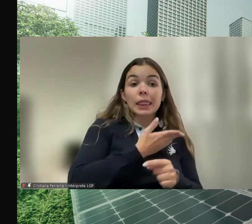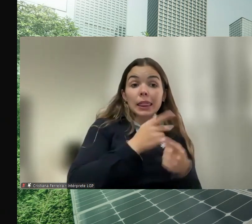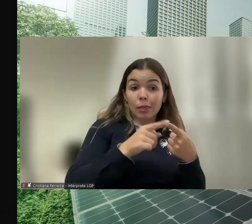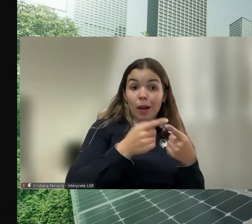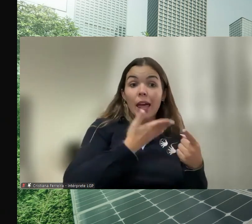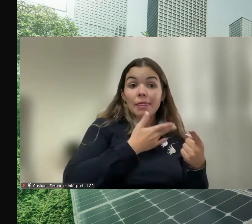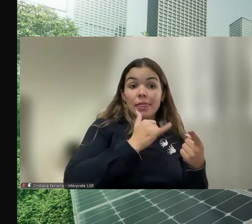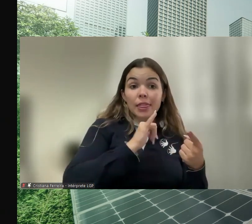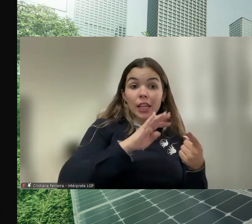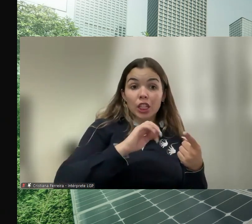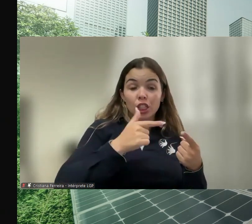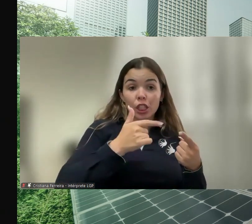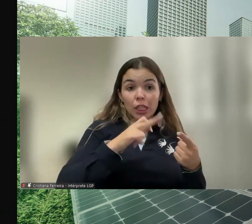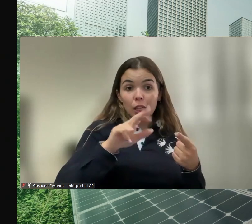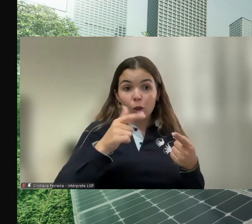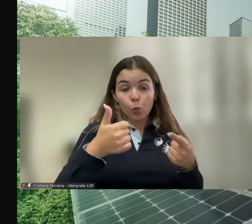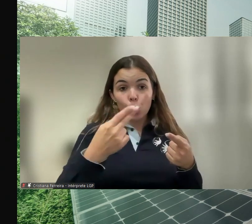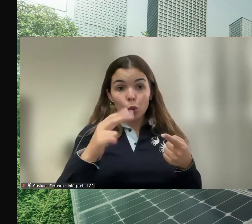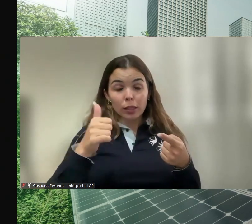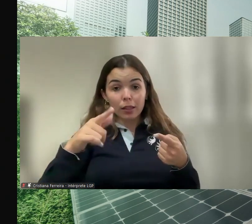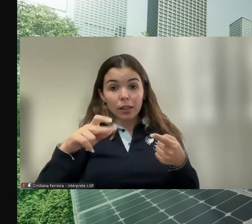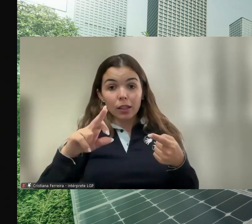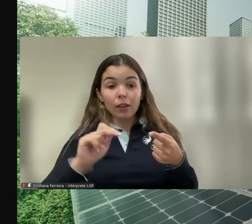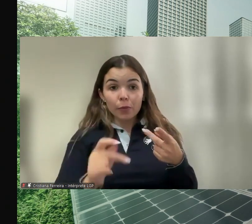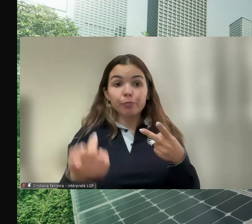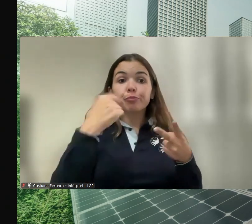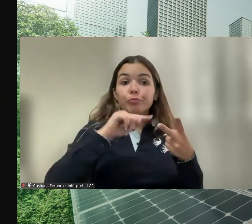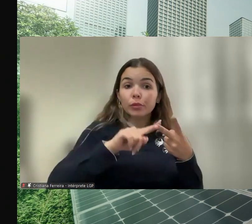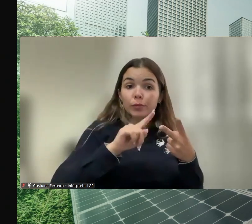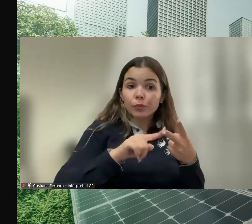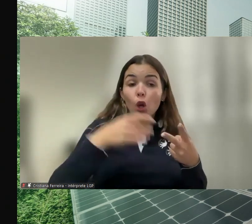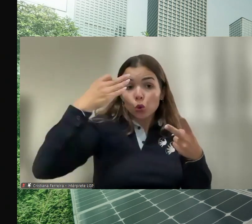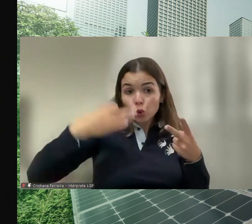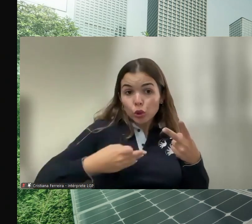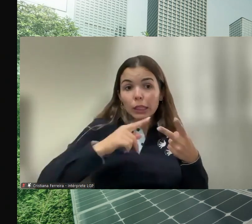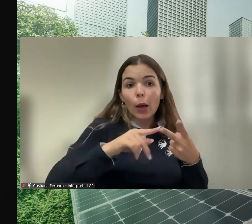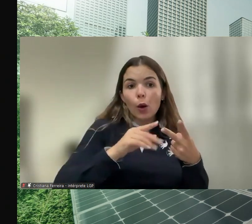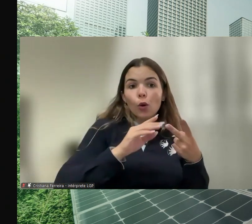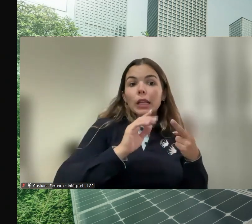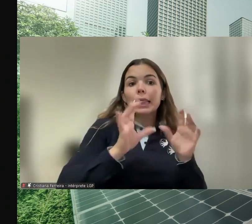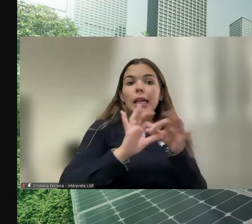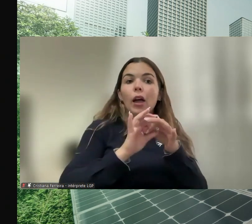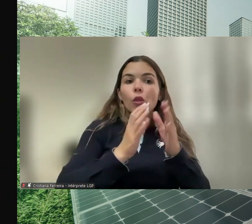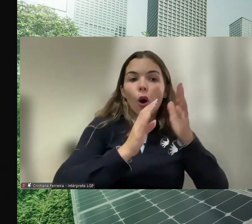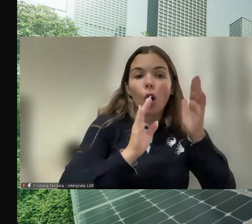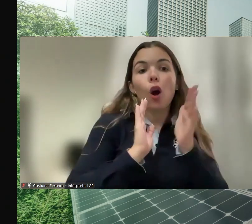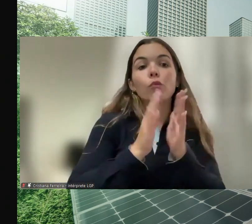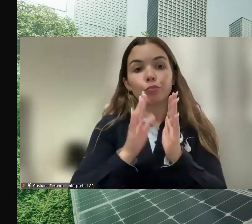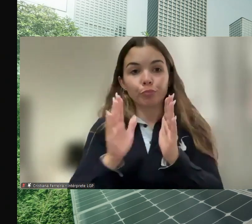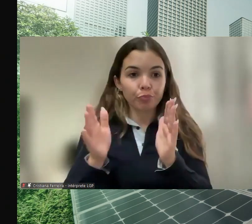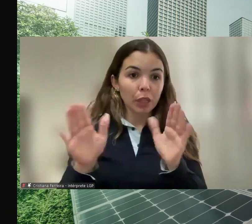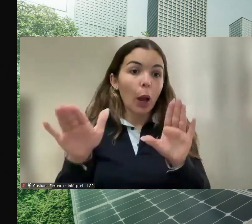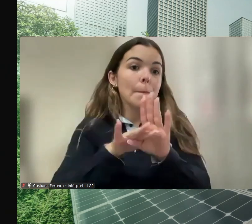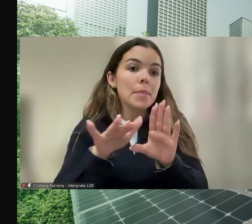refere à alocação justa de benefícios e ónus, a justiça processual, que é a participação em processos